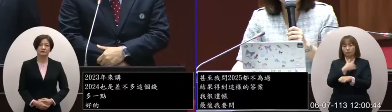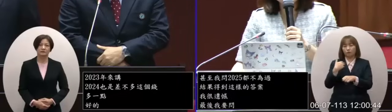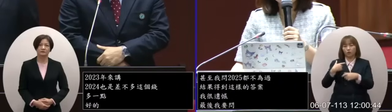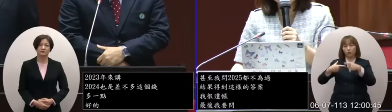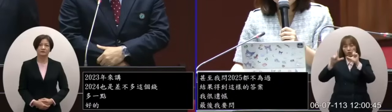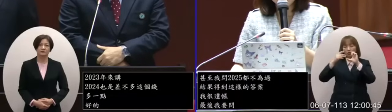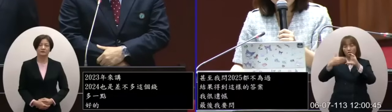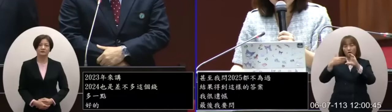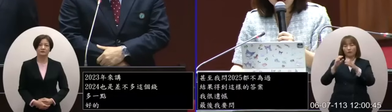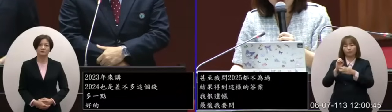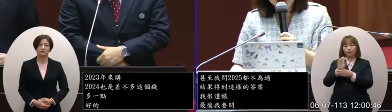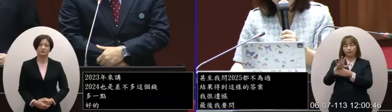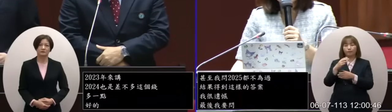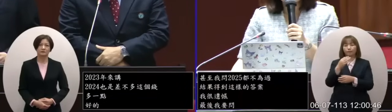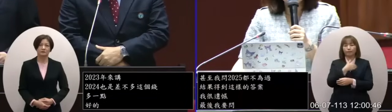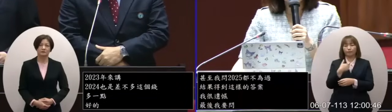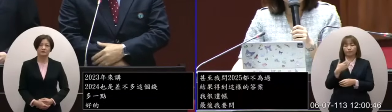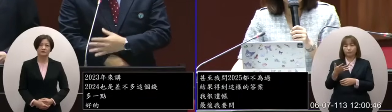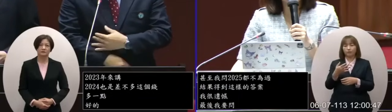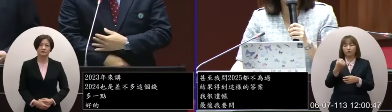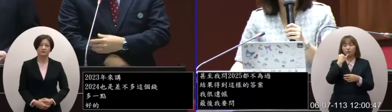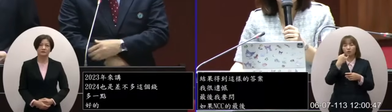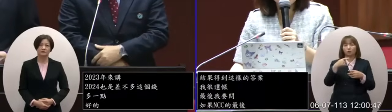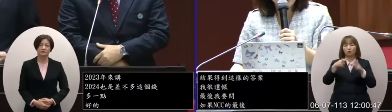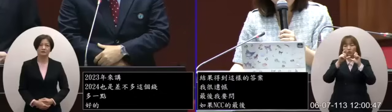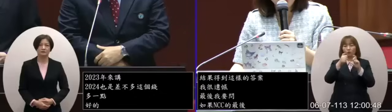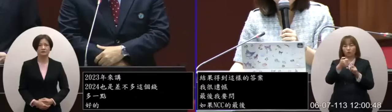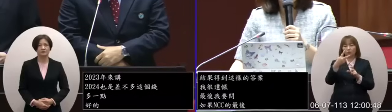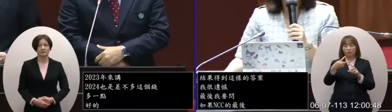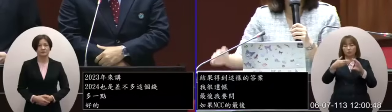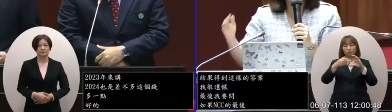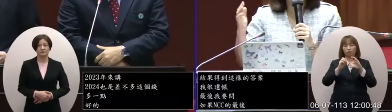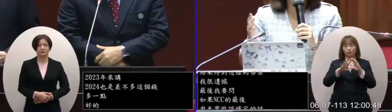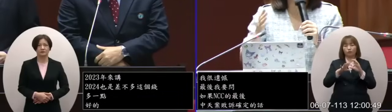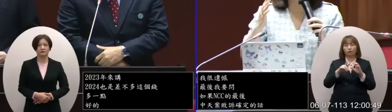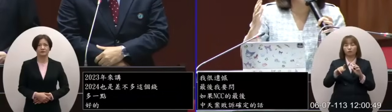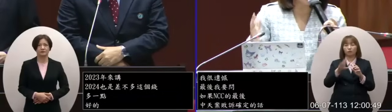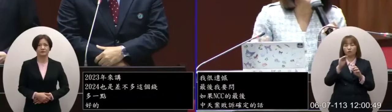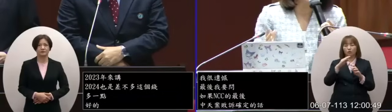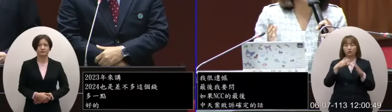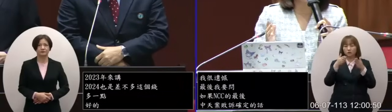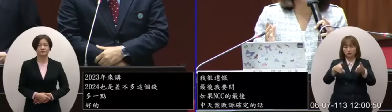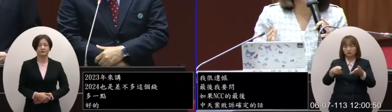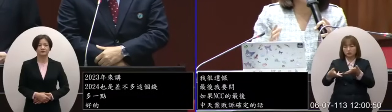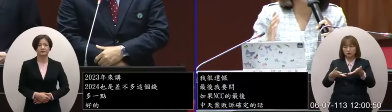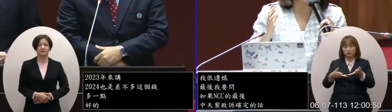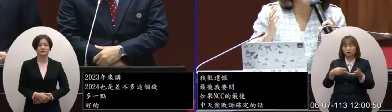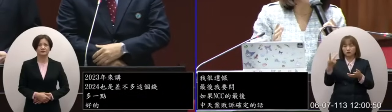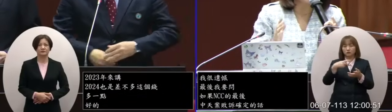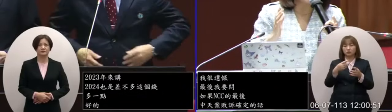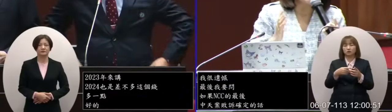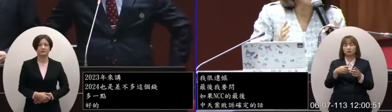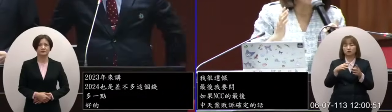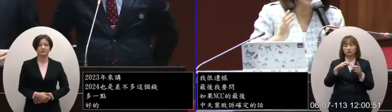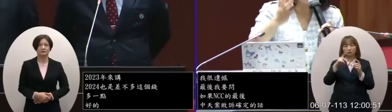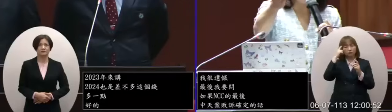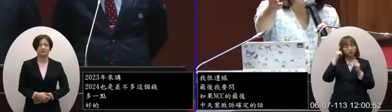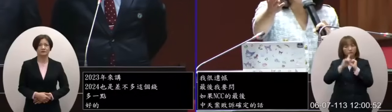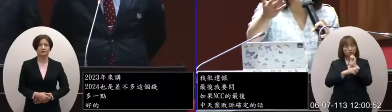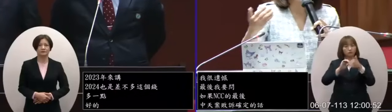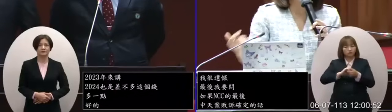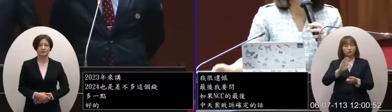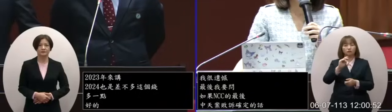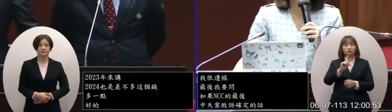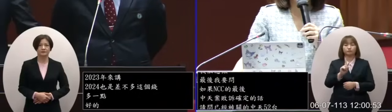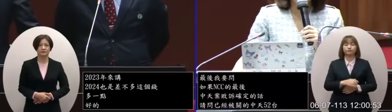重新回到电视台的频道吗？能够重回52台吗？我们有没有针对这个部分有相关的想定？ 重新一